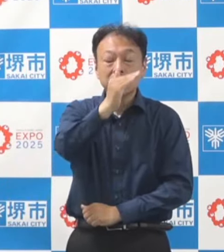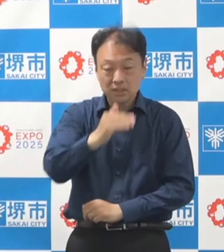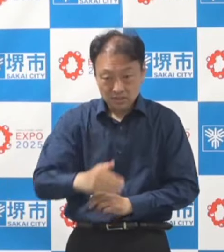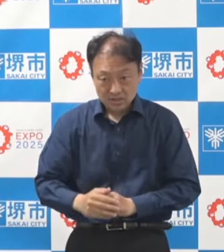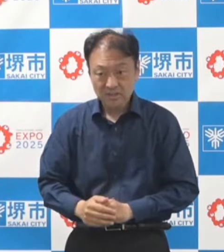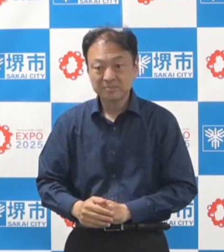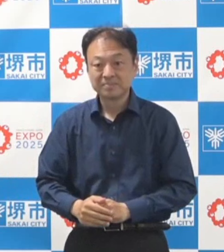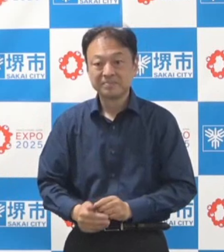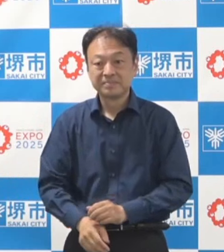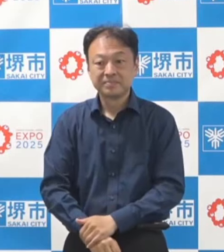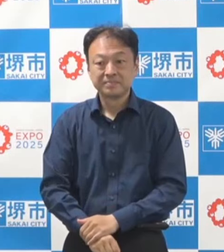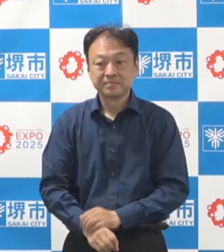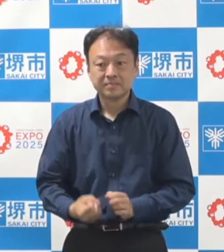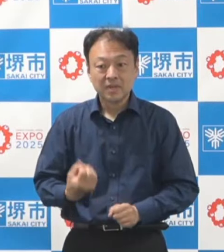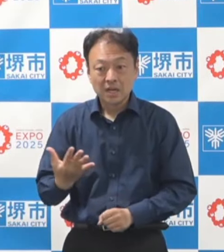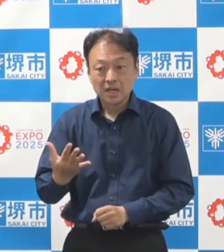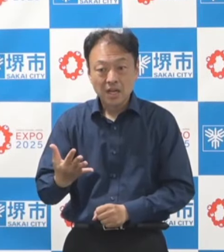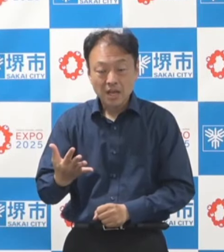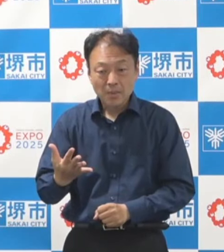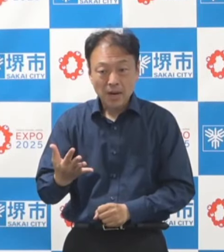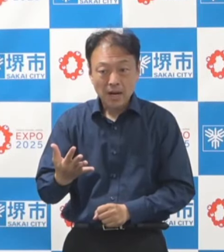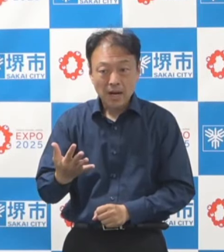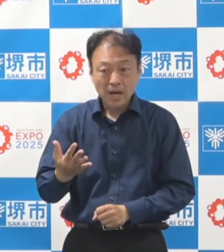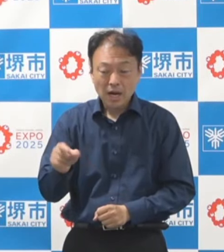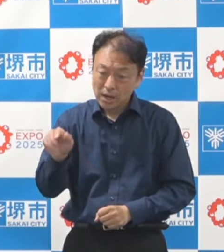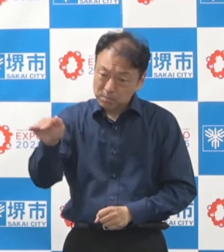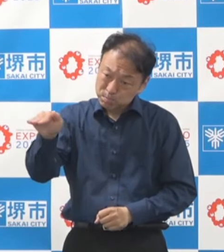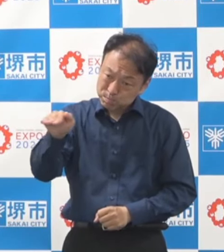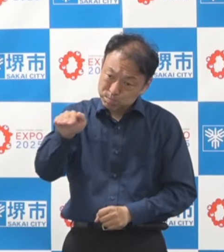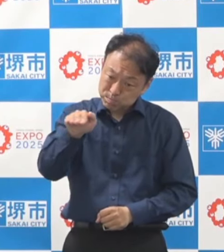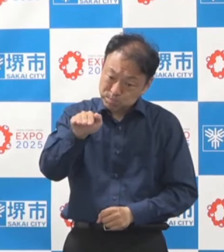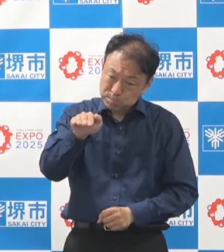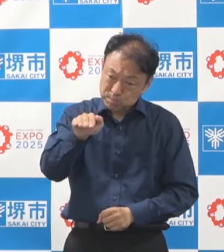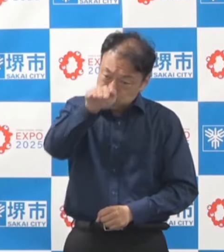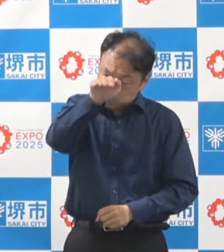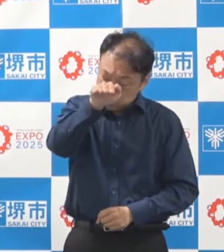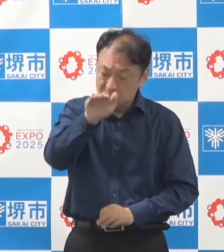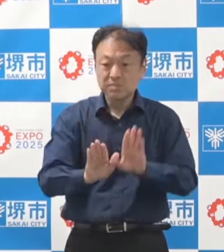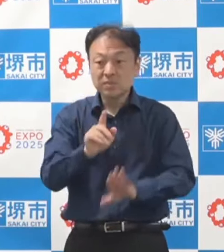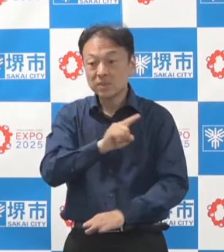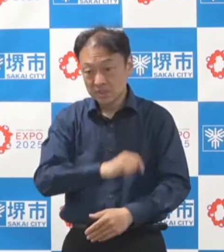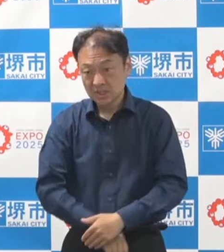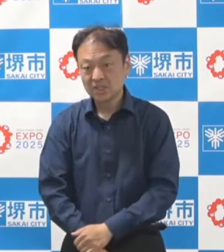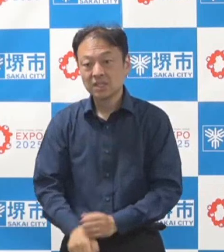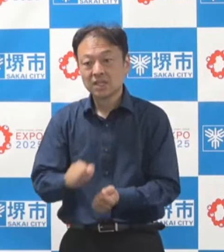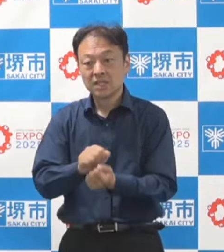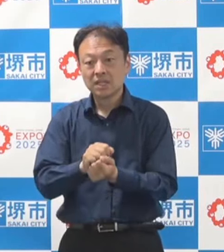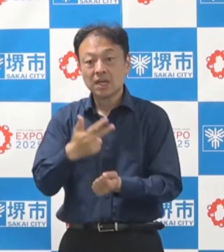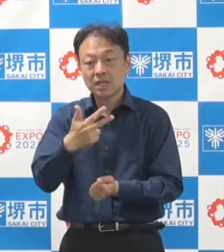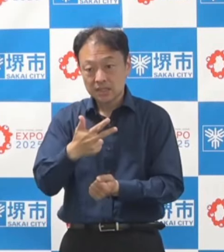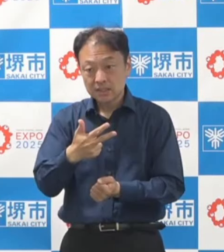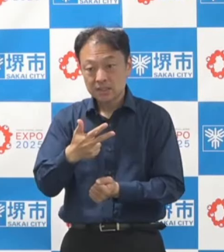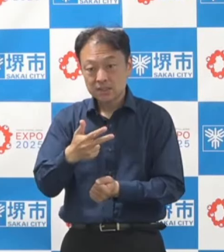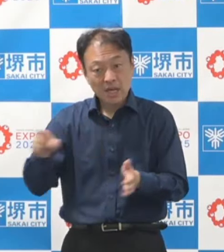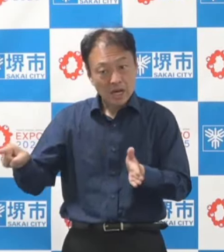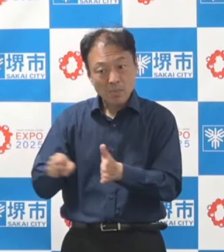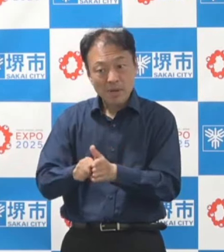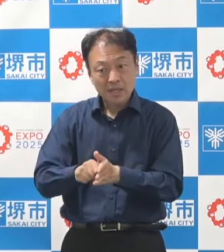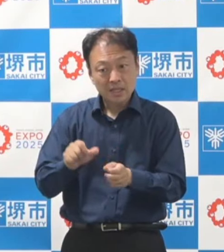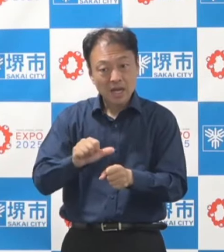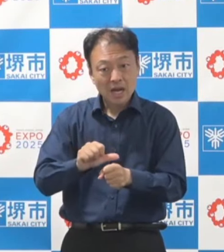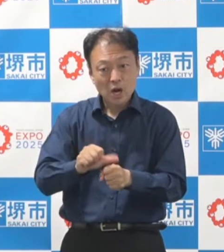して、令和に入ってから少し横ばいでまた上昇ということです。堺市においてはこの5年間だけのデータですが、おお